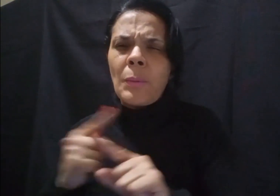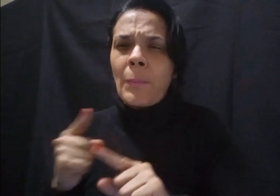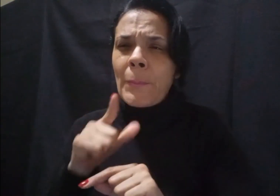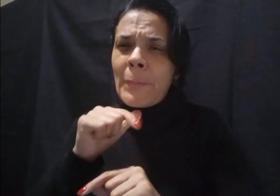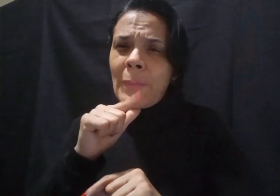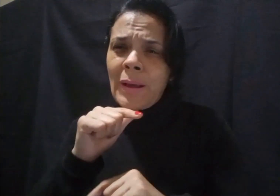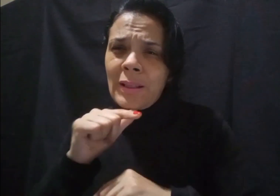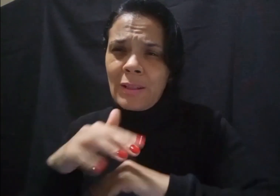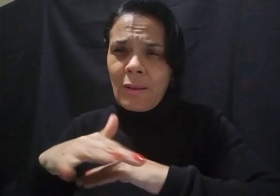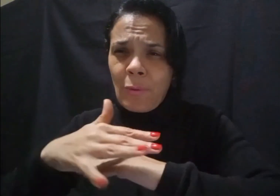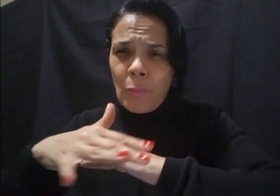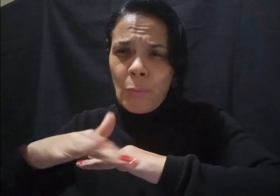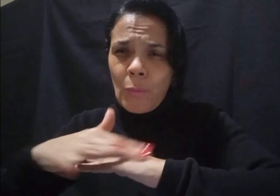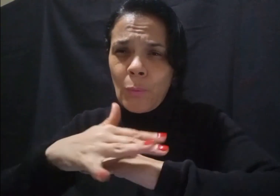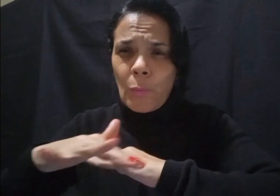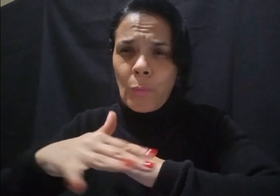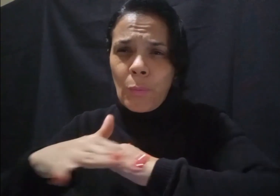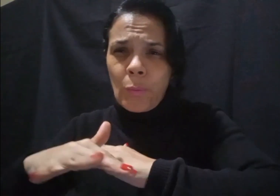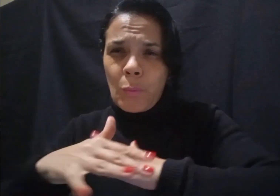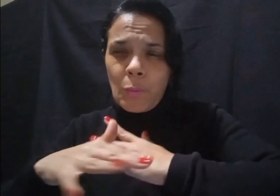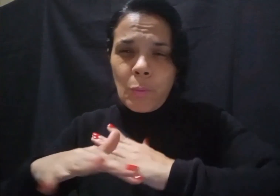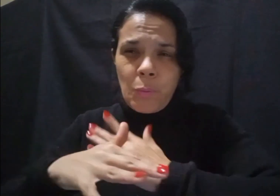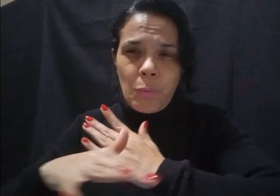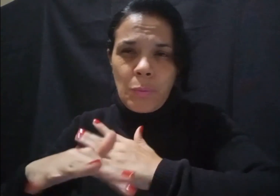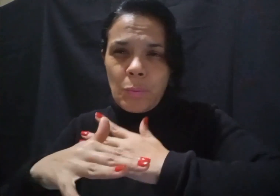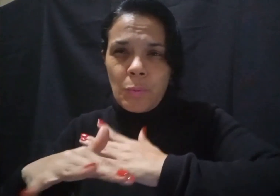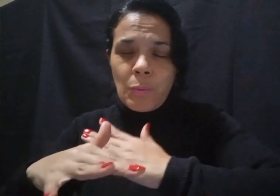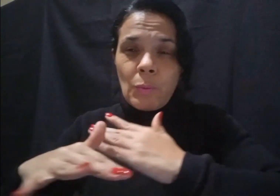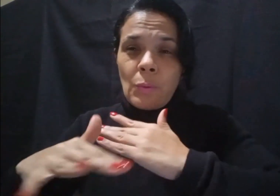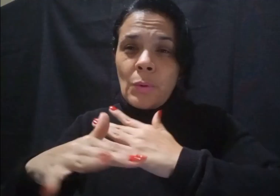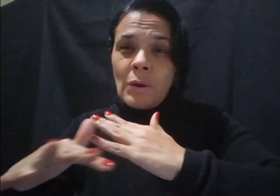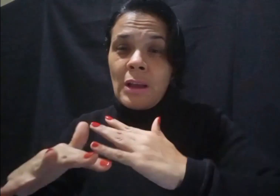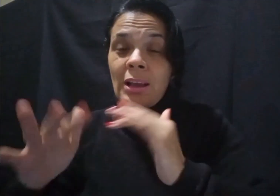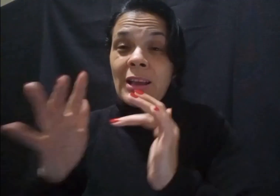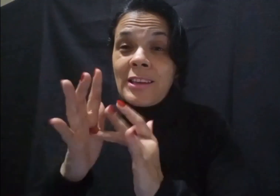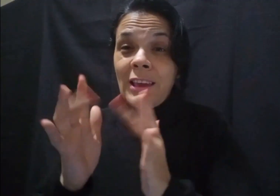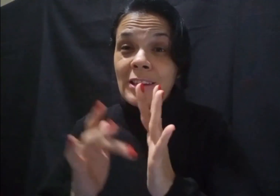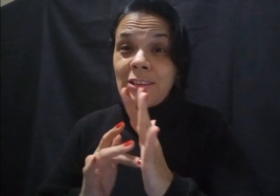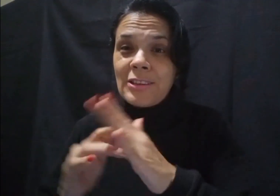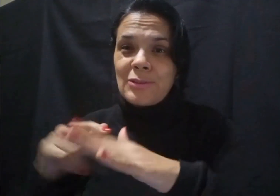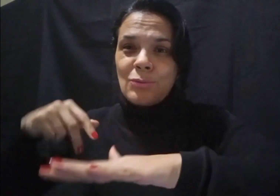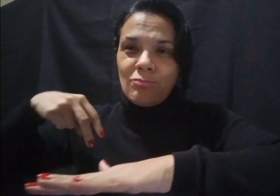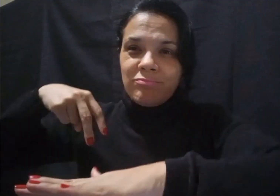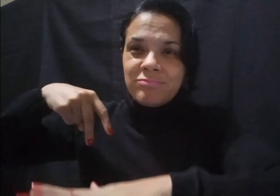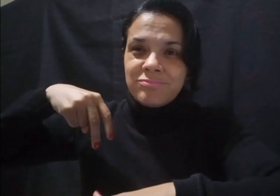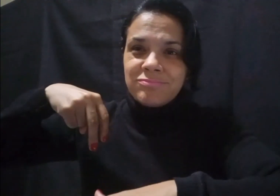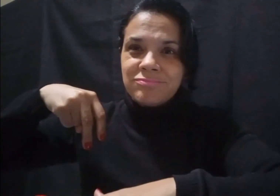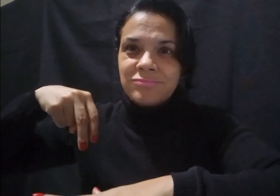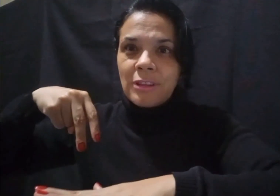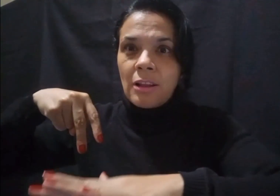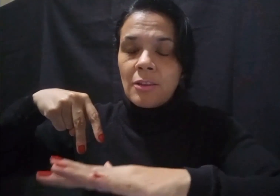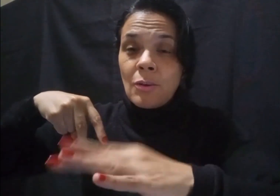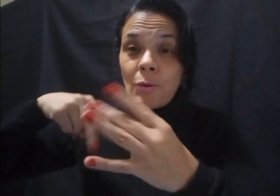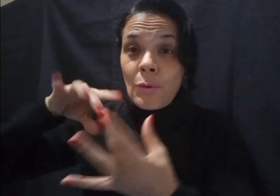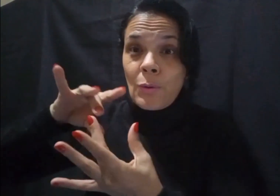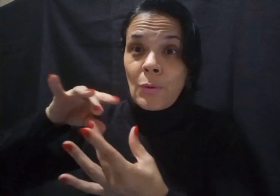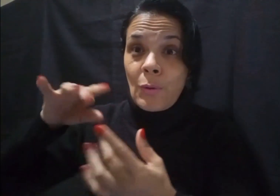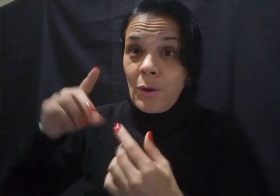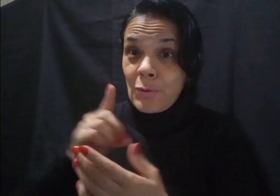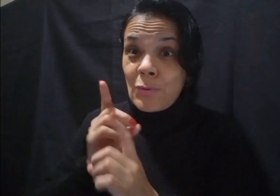ondas e ventos que ocorriam. Certo ponto da noite, Jesus apareceu caminhando sobre as águas, e os discípulos aterrorizados